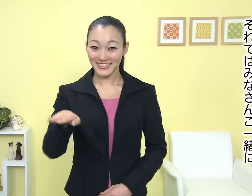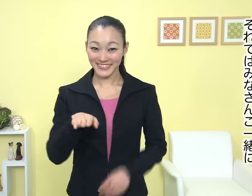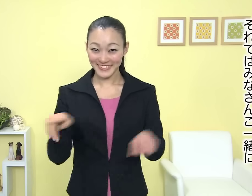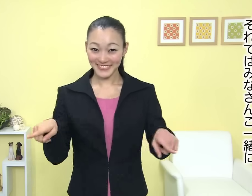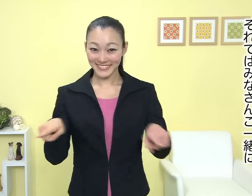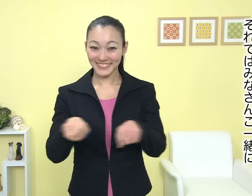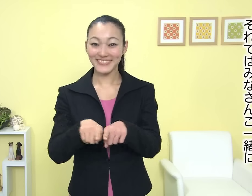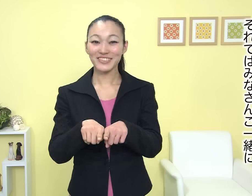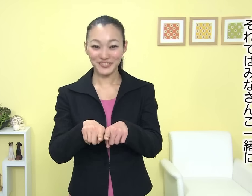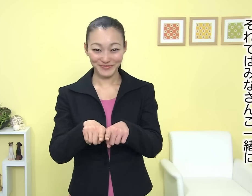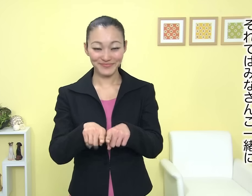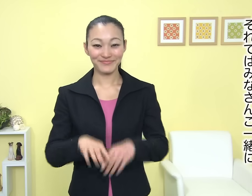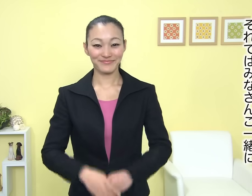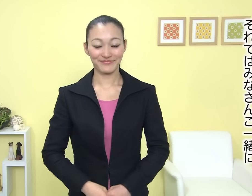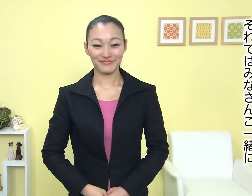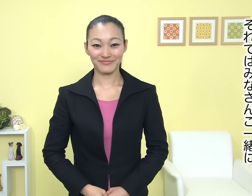それでは皆さんご一緒に、